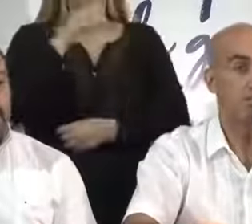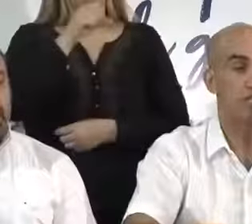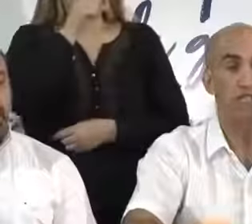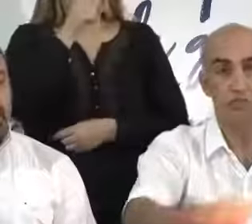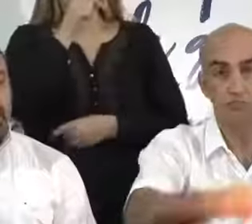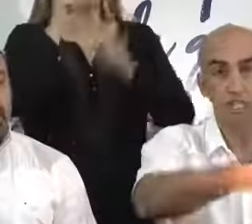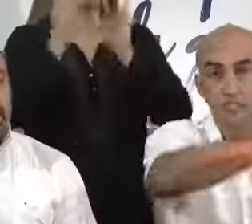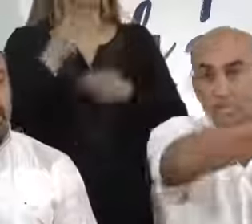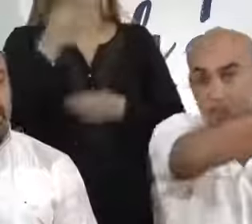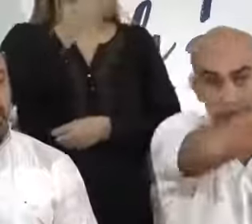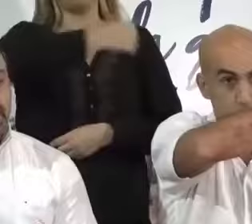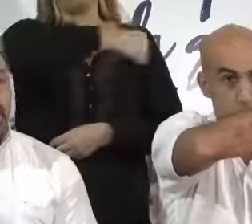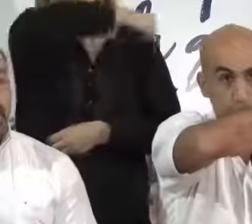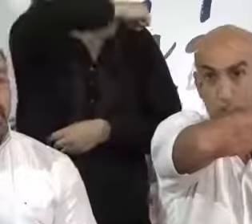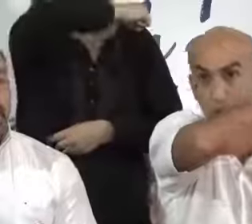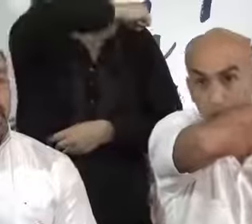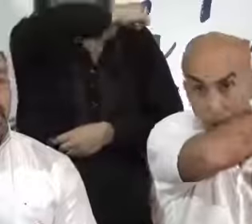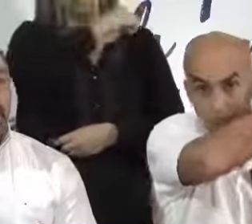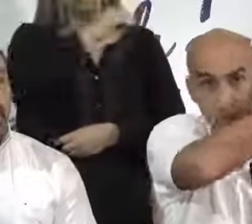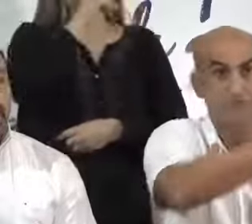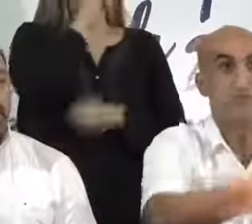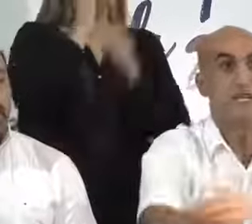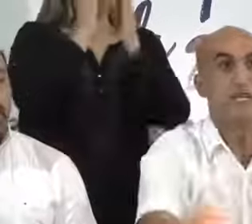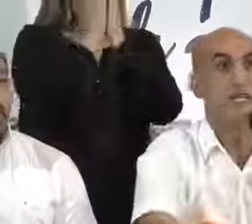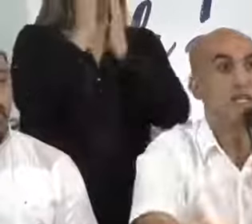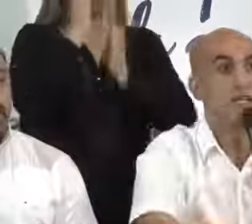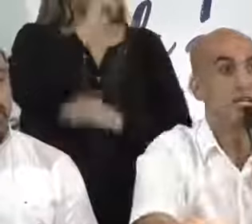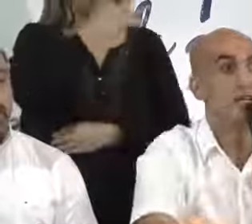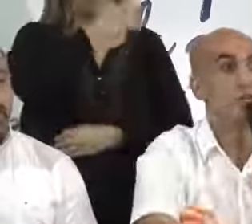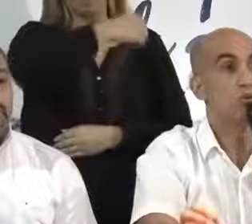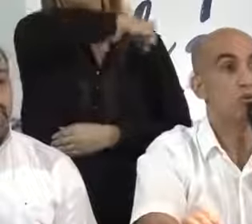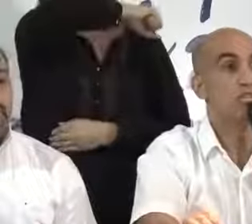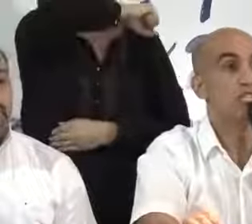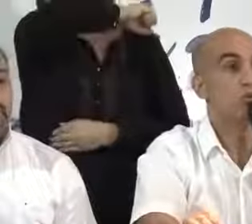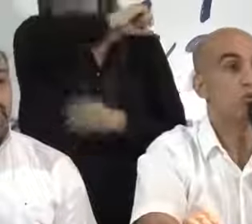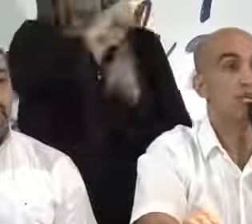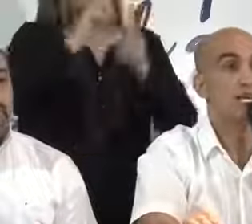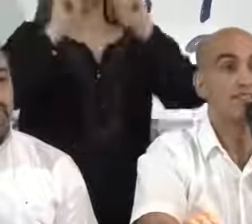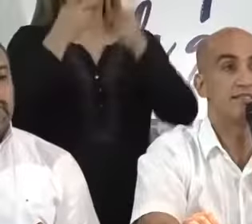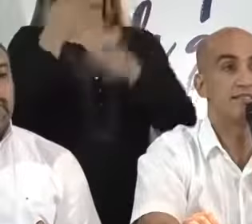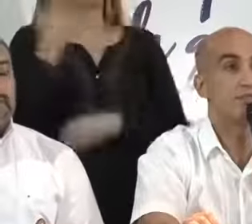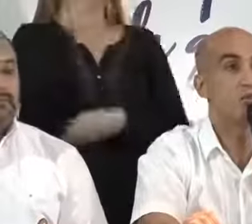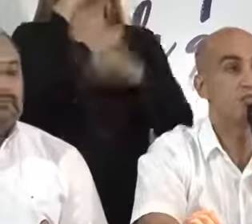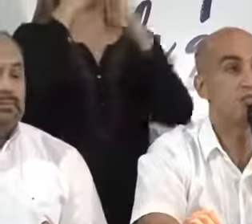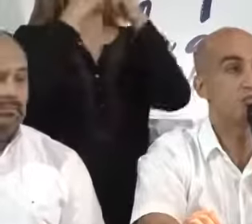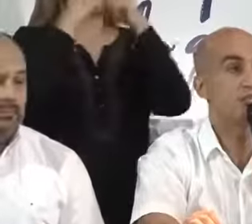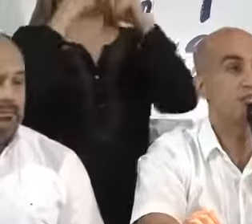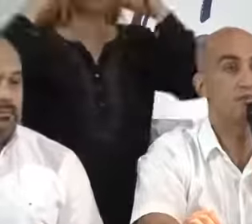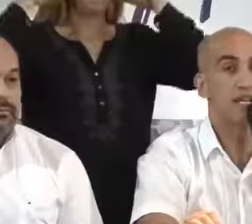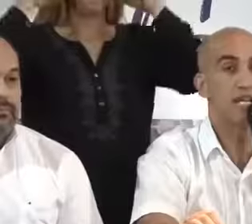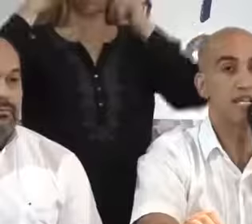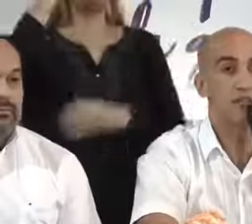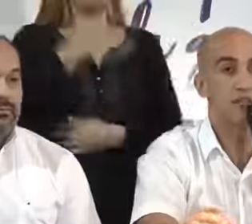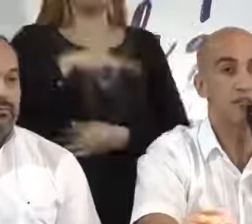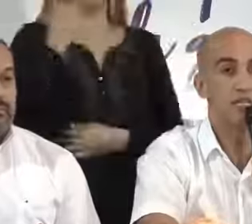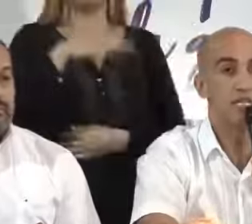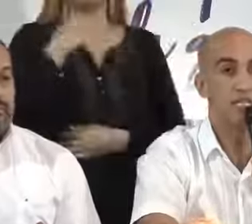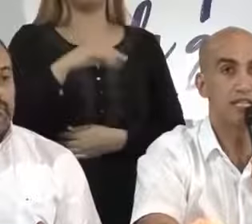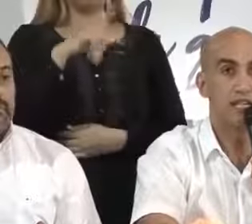básicamente poder toser en la flexura del codo. El uso de tapabocas es exclusivamente para